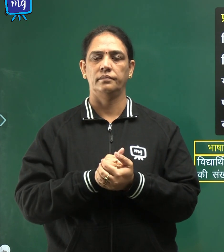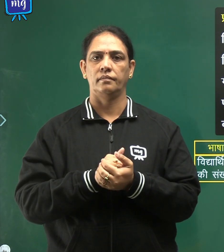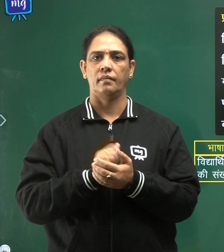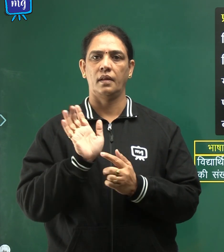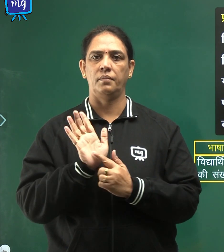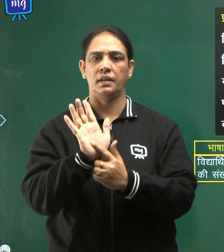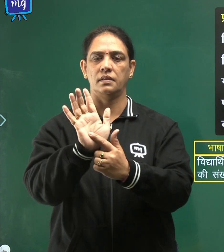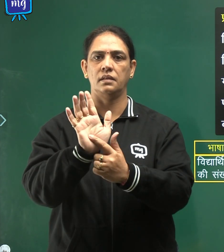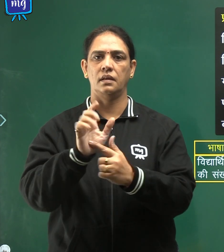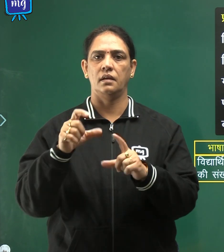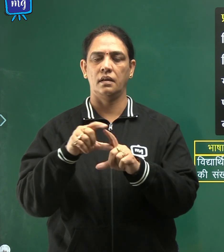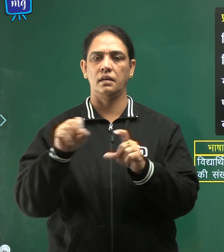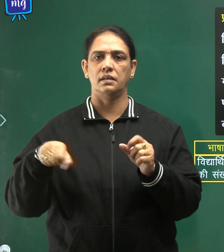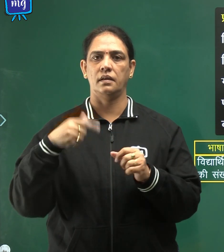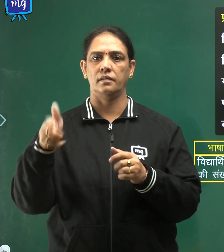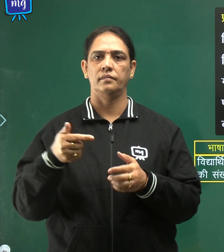प्रदर्शित कीजिए।